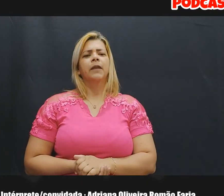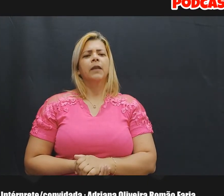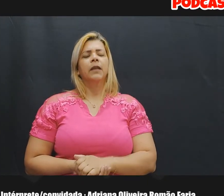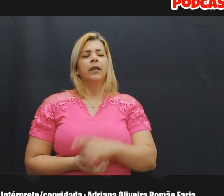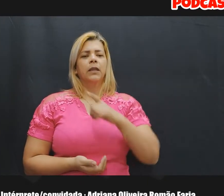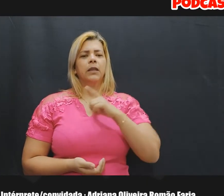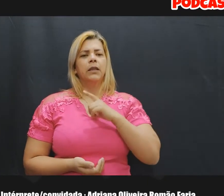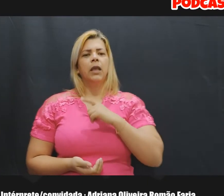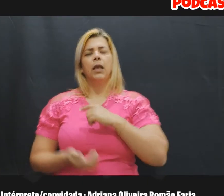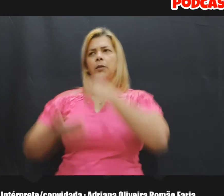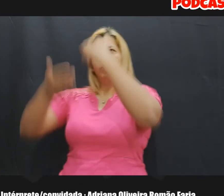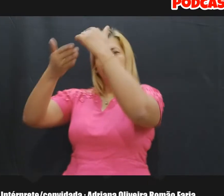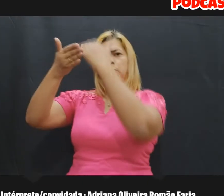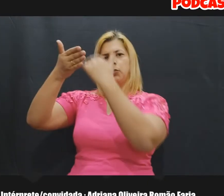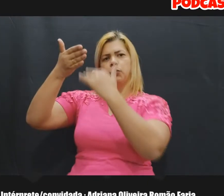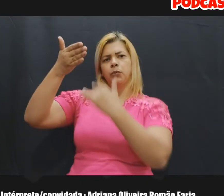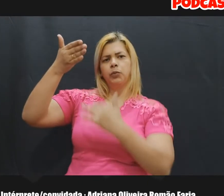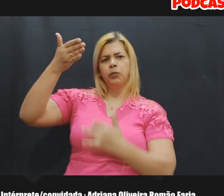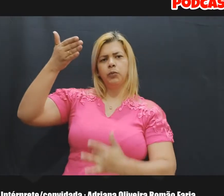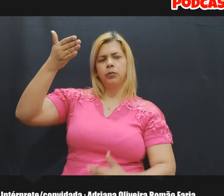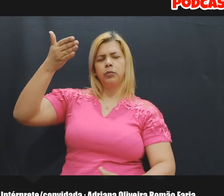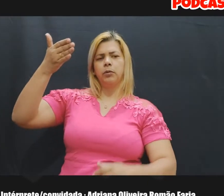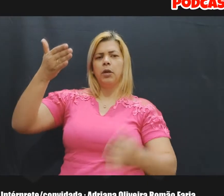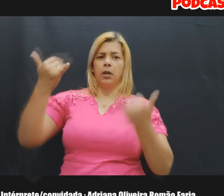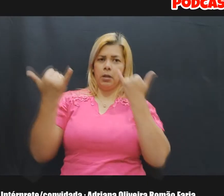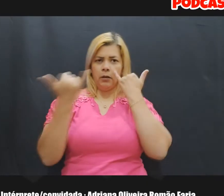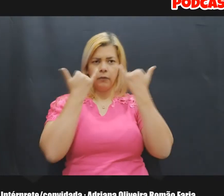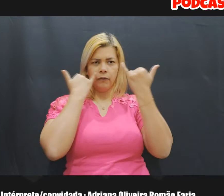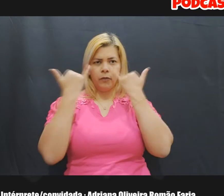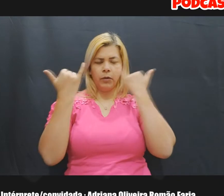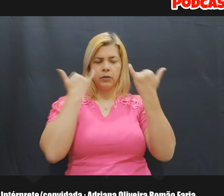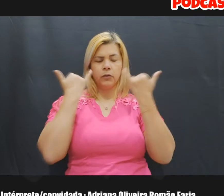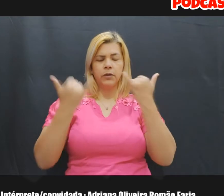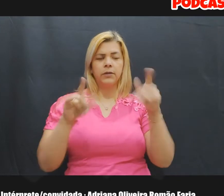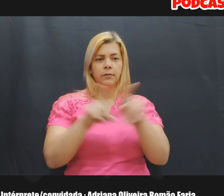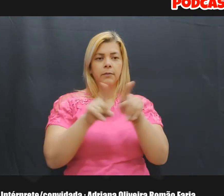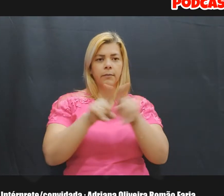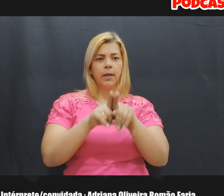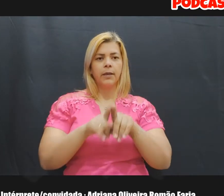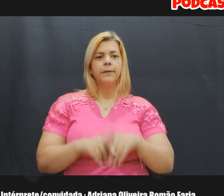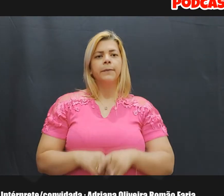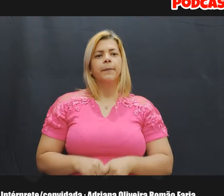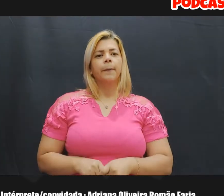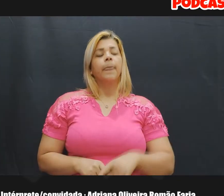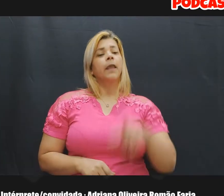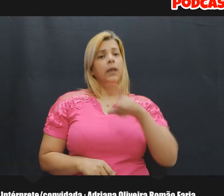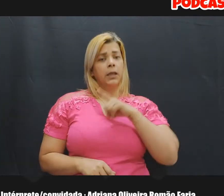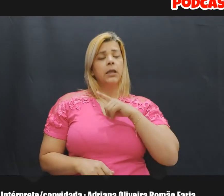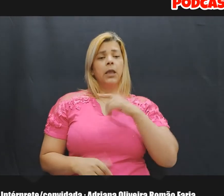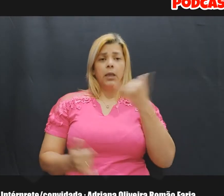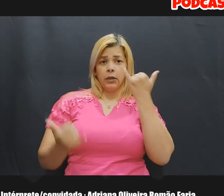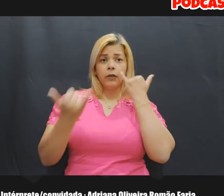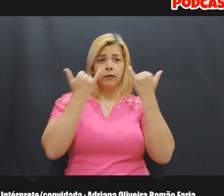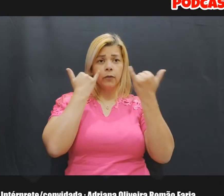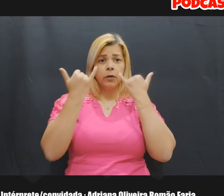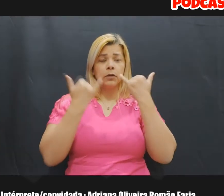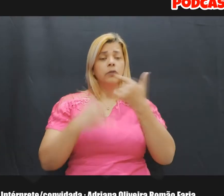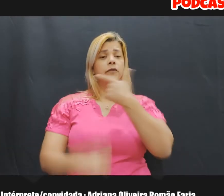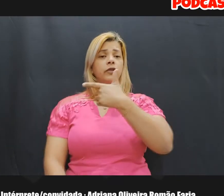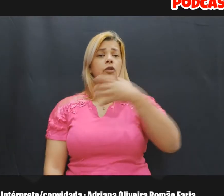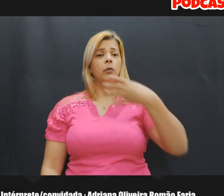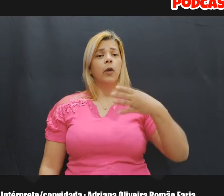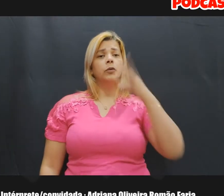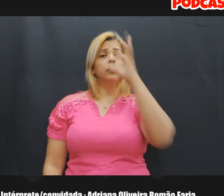estatísticos do IBGE e algumas informações, e há a informação de que 24%